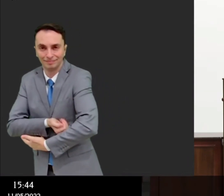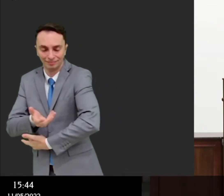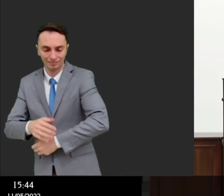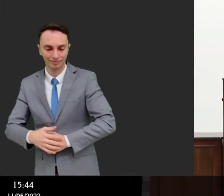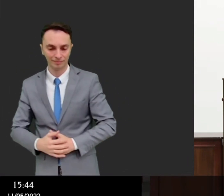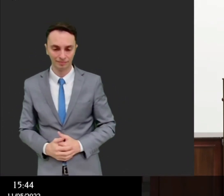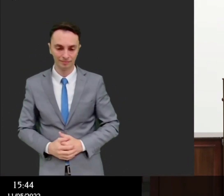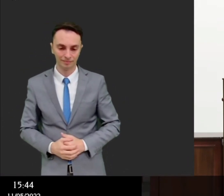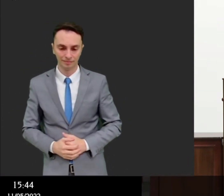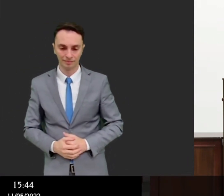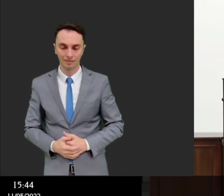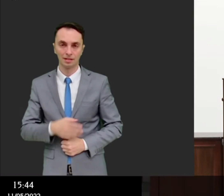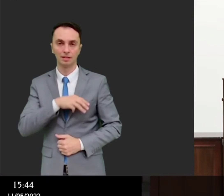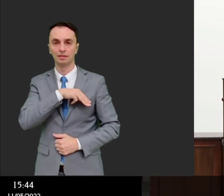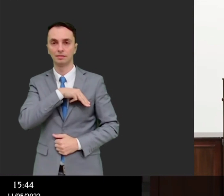É em